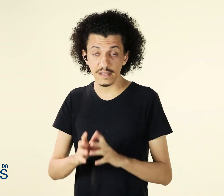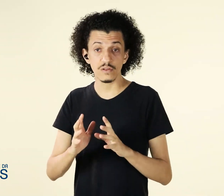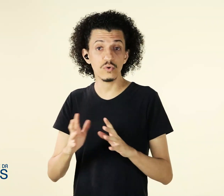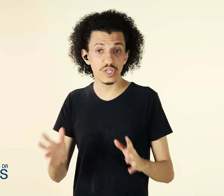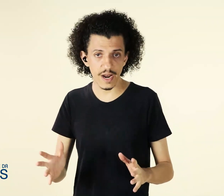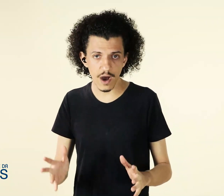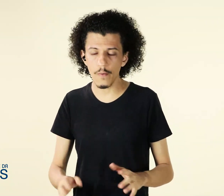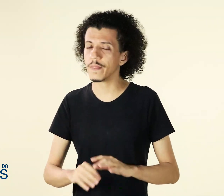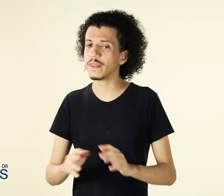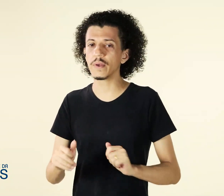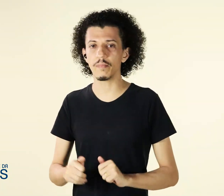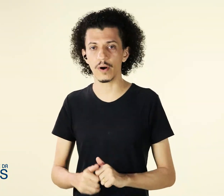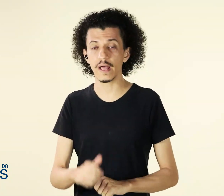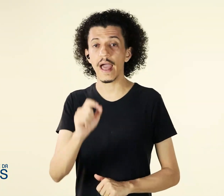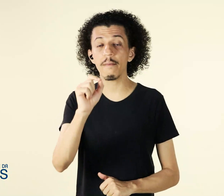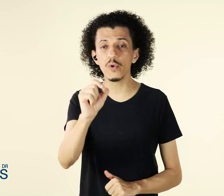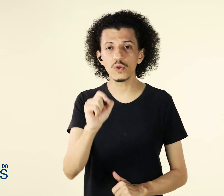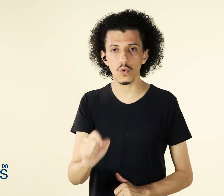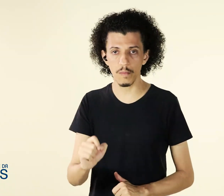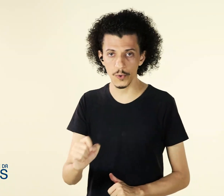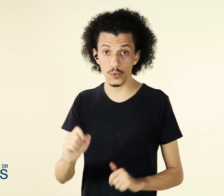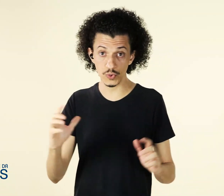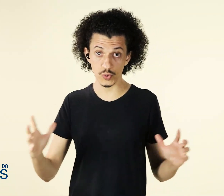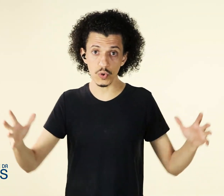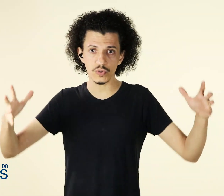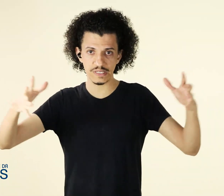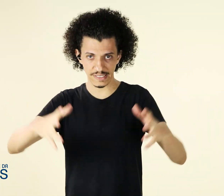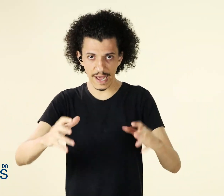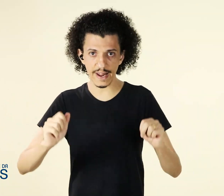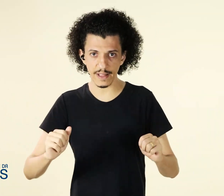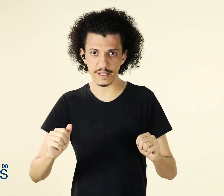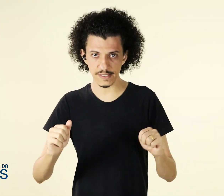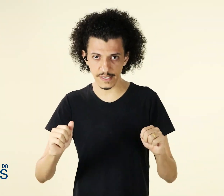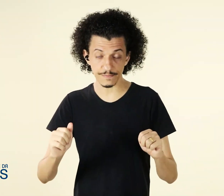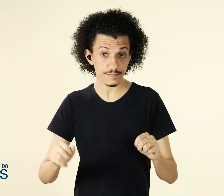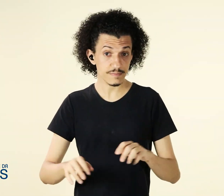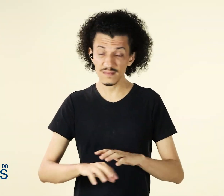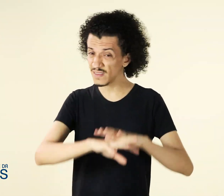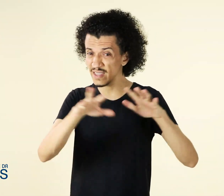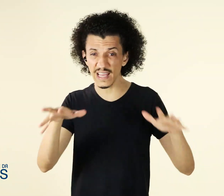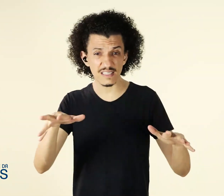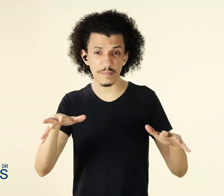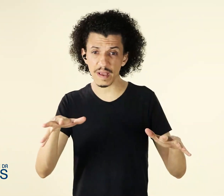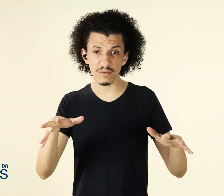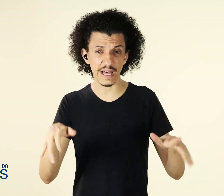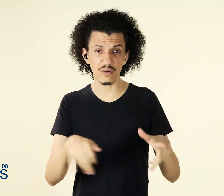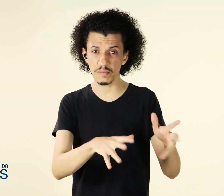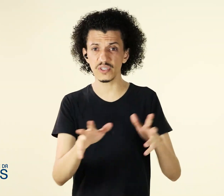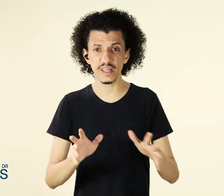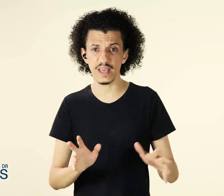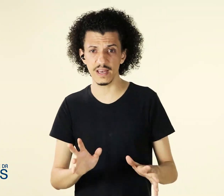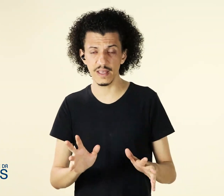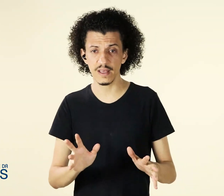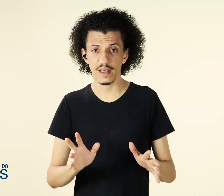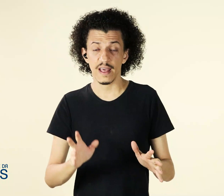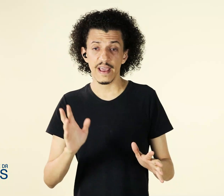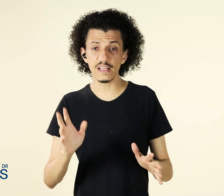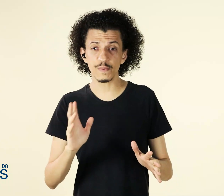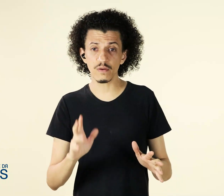no geral, não importa. É muito comum os surdos estarem entre si e eles não perguntarem o nome de ninguém ali. Eles perguntarem